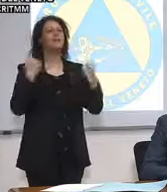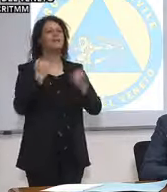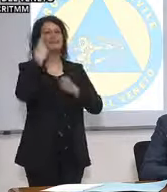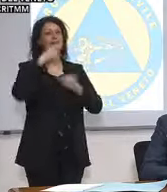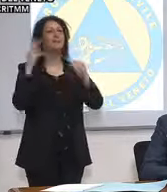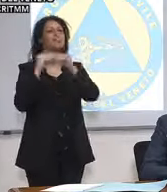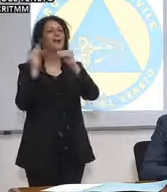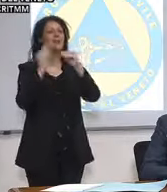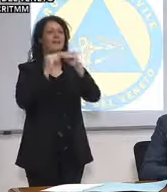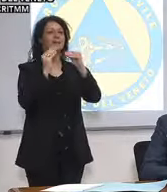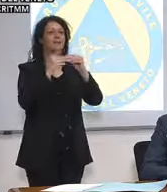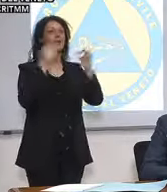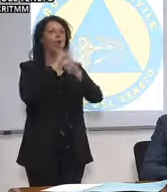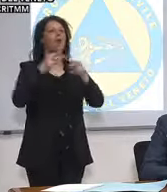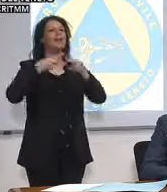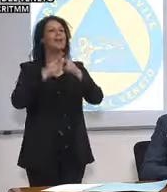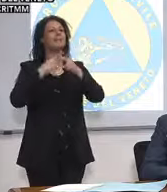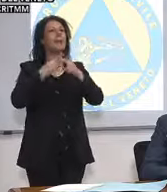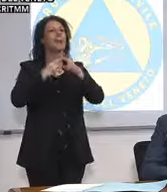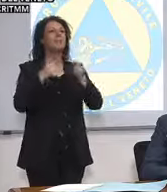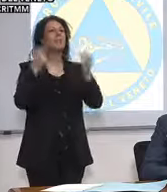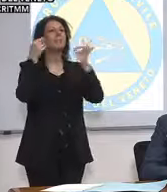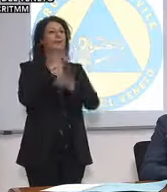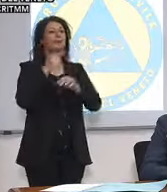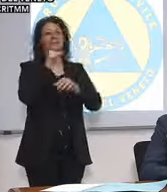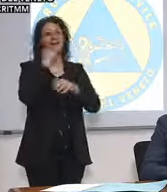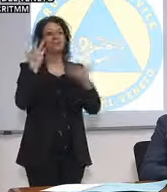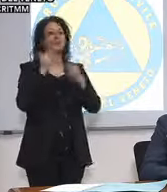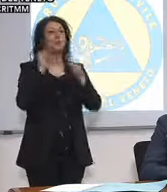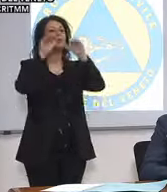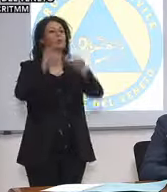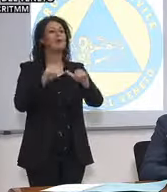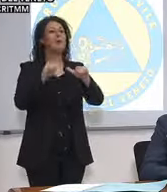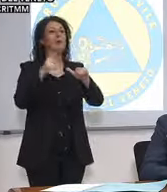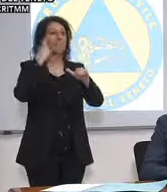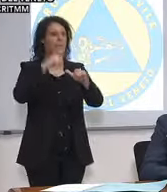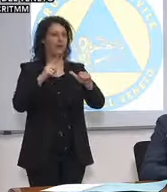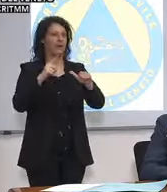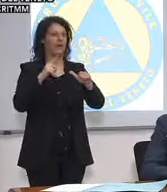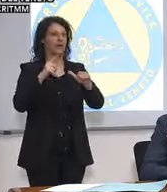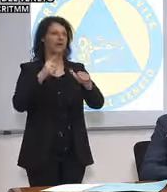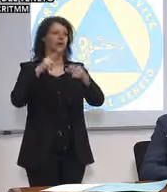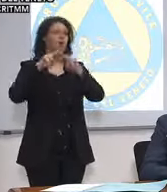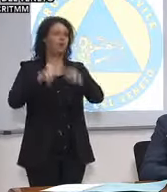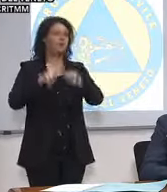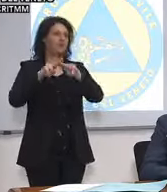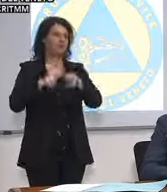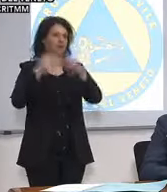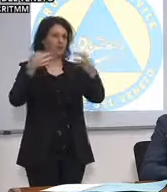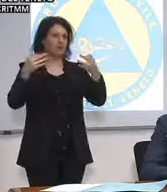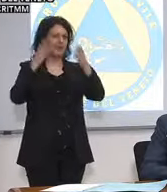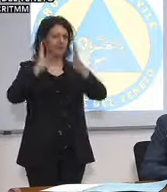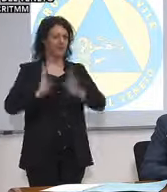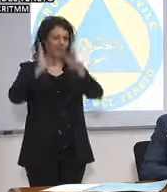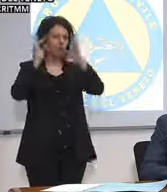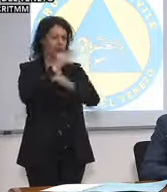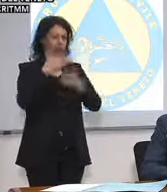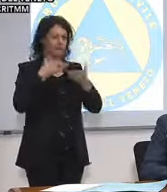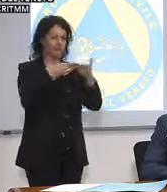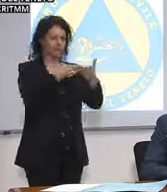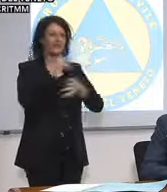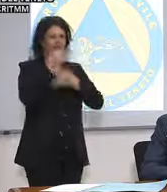e riparazione necessarie per la tutela delle condizioni di sicurezza e conservazione del bene. Questo vuol dire